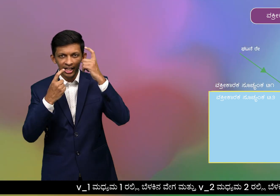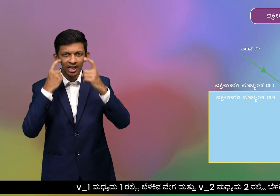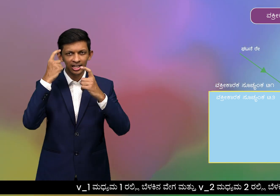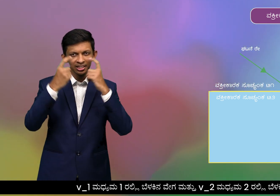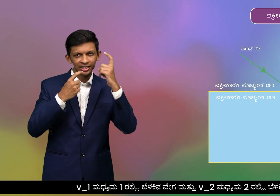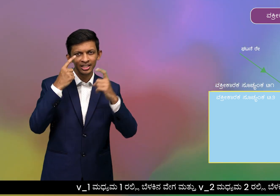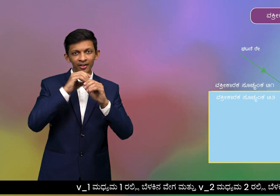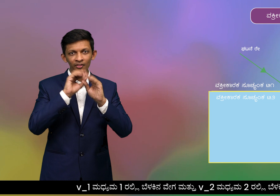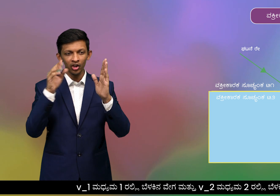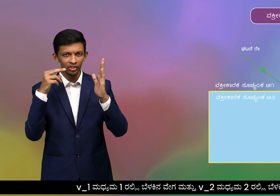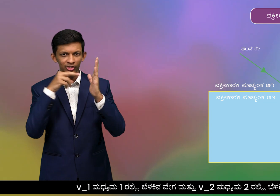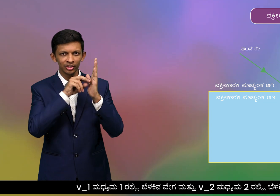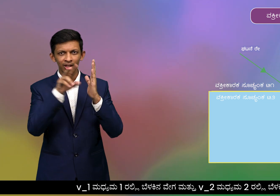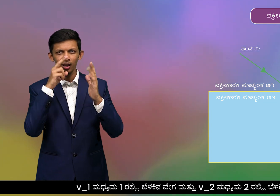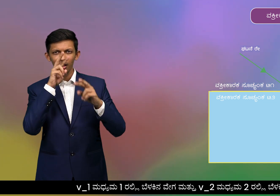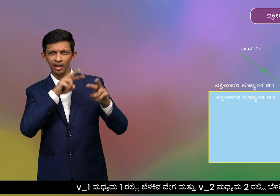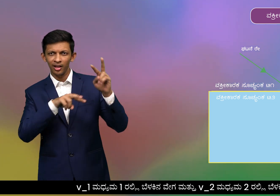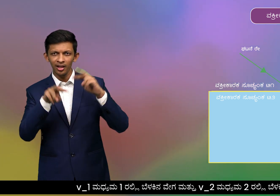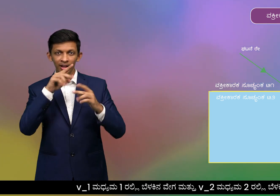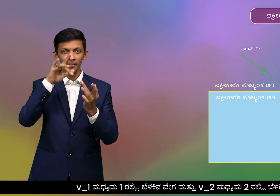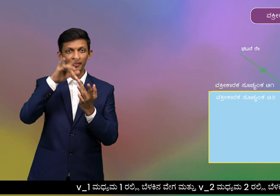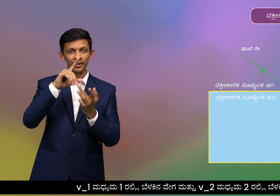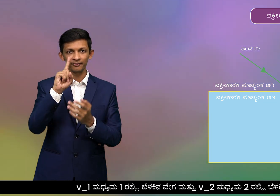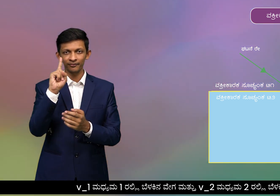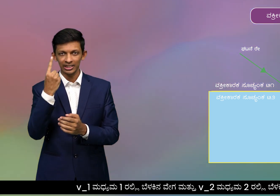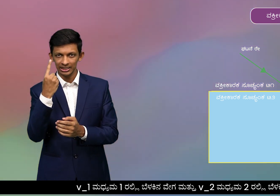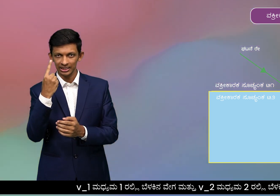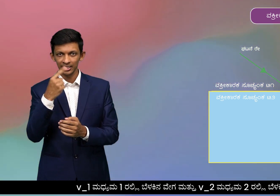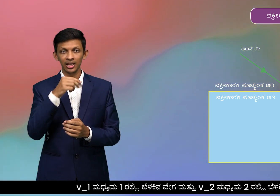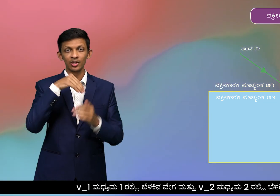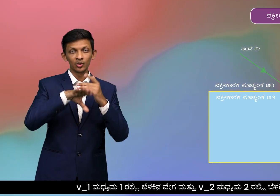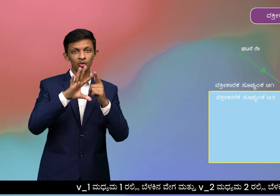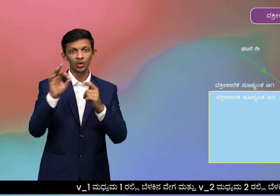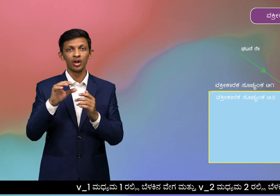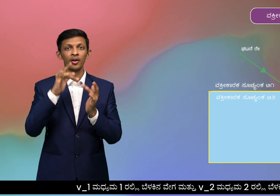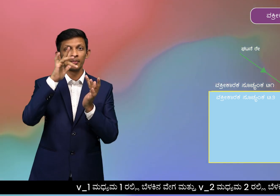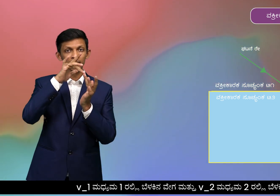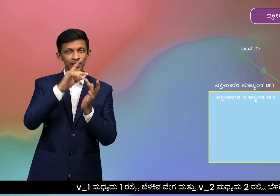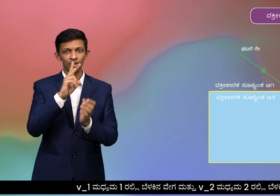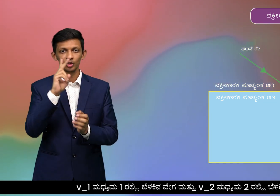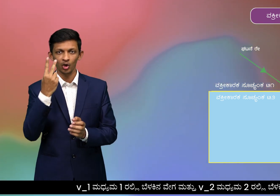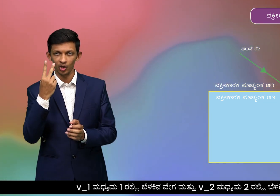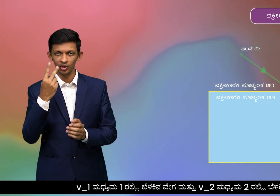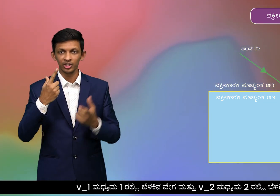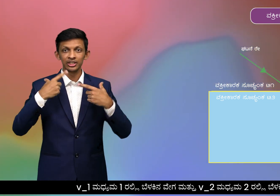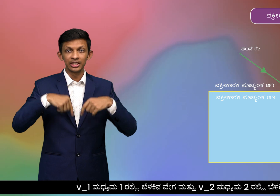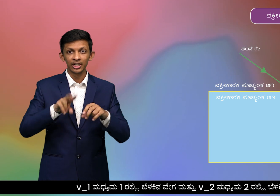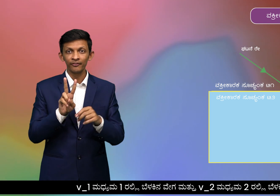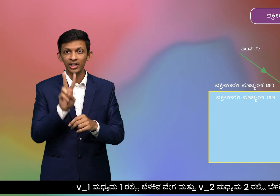ಒಂದರಲ್ಲಿ ಬೆಳಕಿನ ವೇಗಾ ಮತ್ತು ವಿ ಅಂರಡು ಮಾಧ್ಯಮದಲ್ಲಿ ಇರಡರಲ್ಲಿ ಬೆಳಕಿನ ವೇಗವಾಗಿರಲಿ